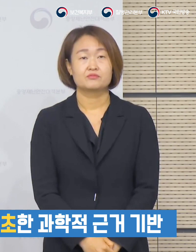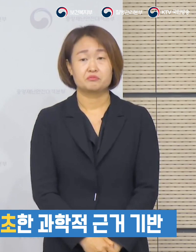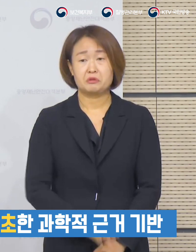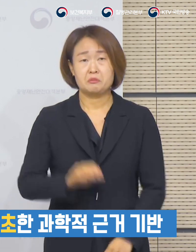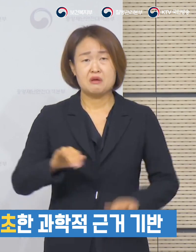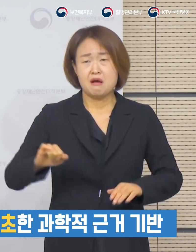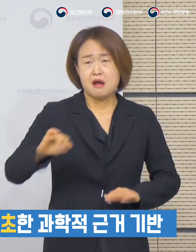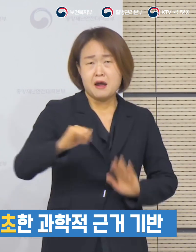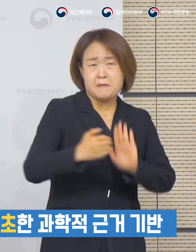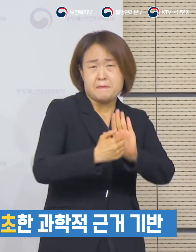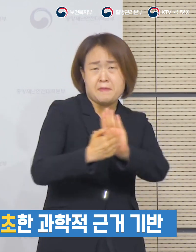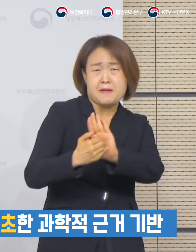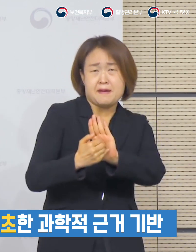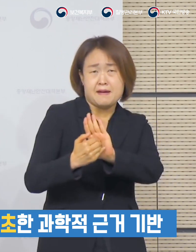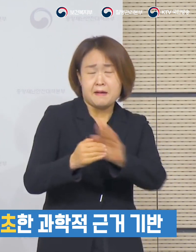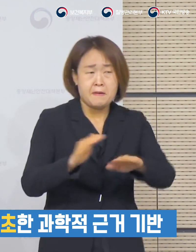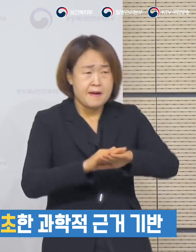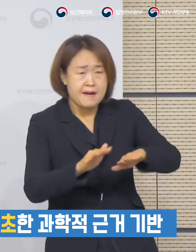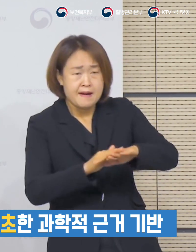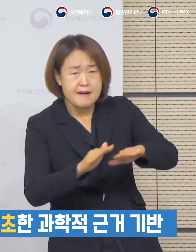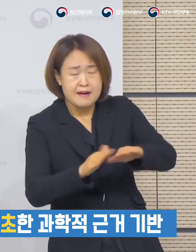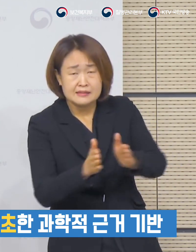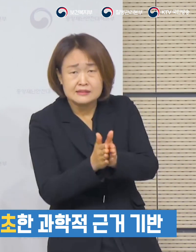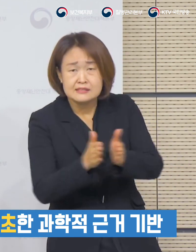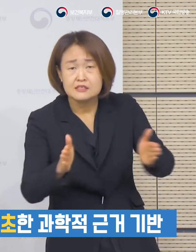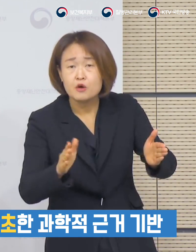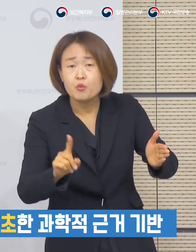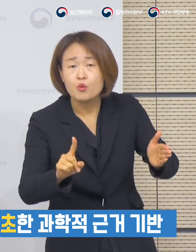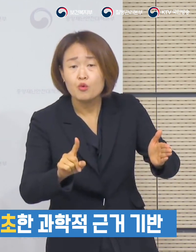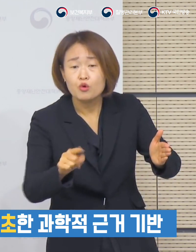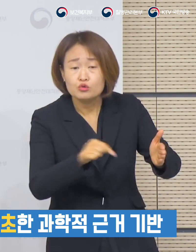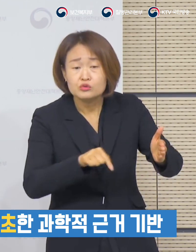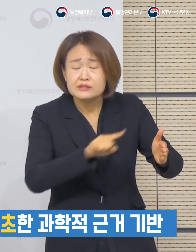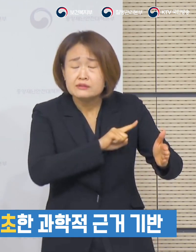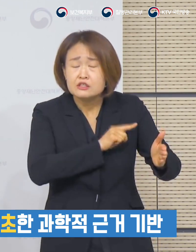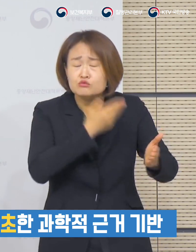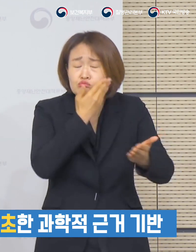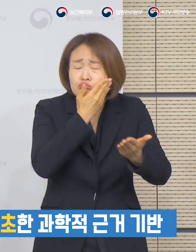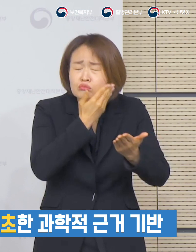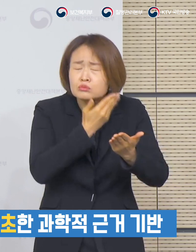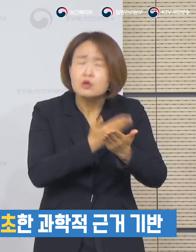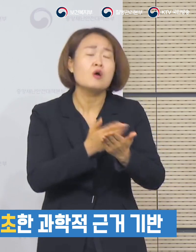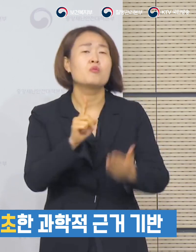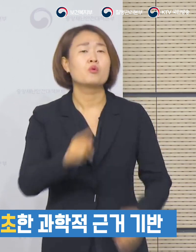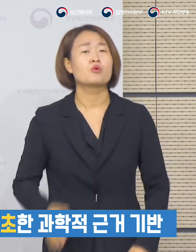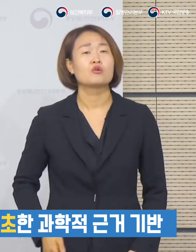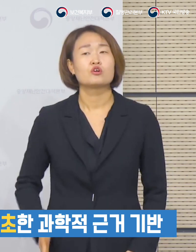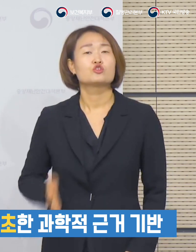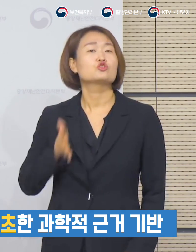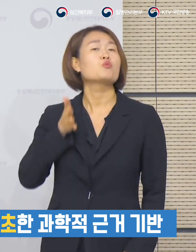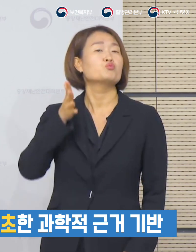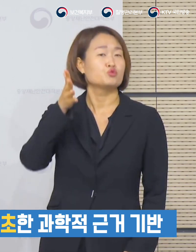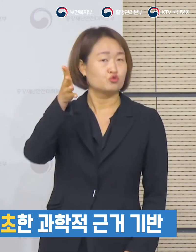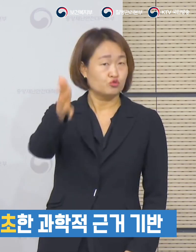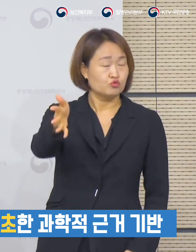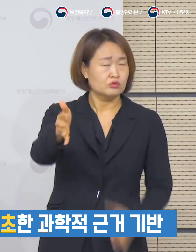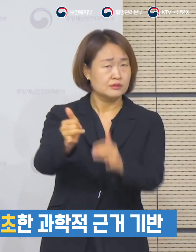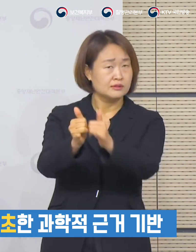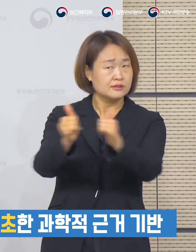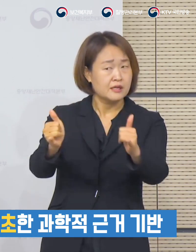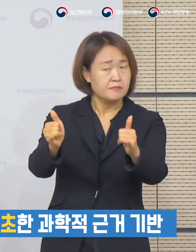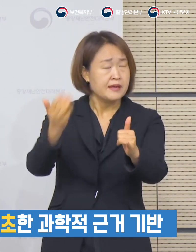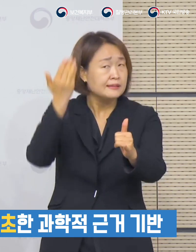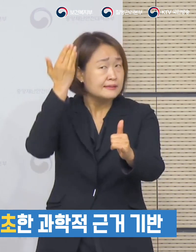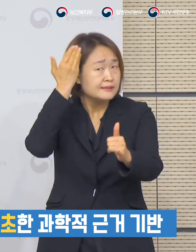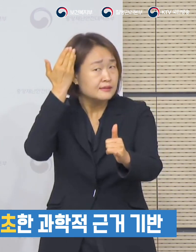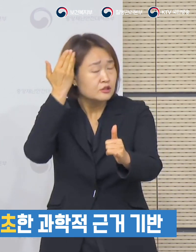방역 대책을 수립하고 시행하는 데 가장 중요한 것 중에 하나는 전문가의